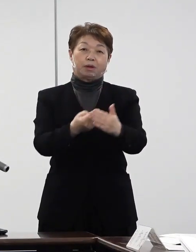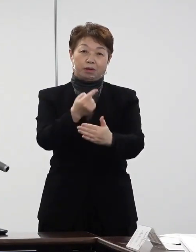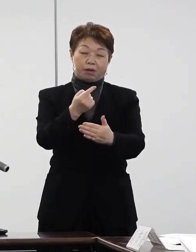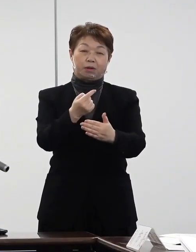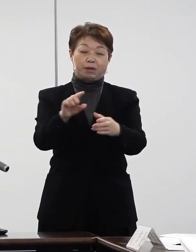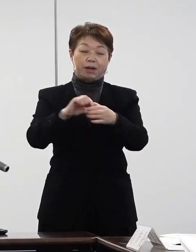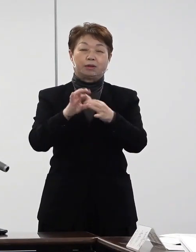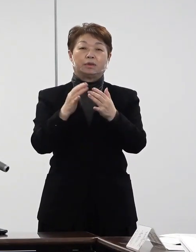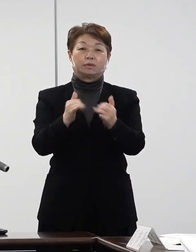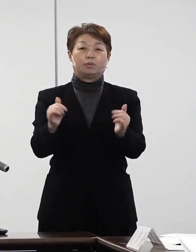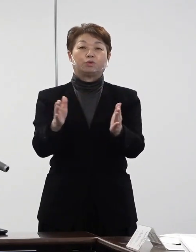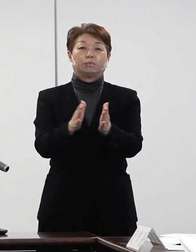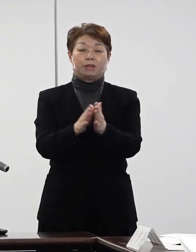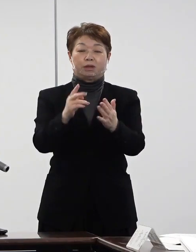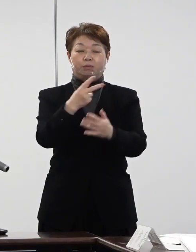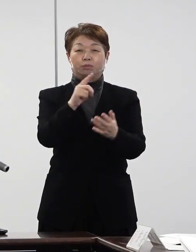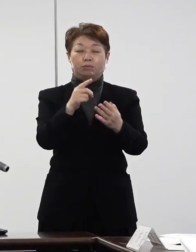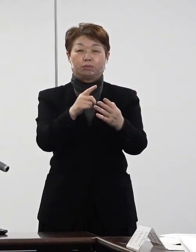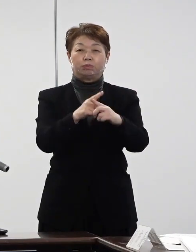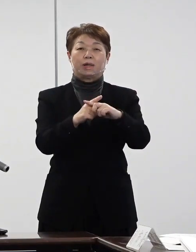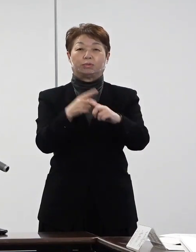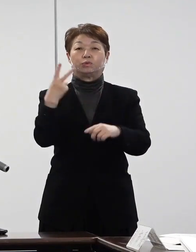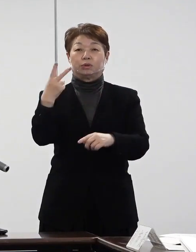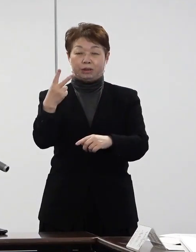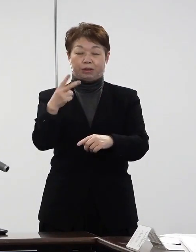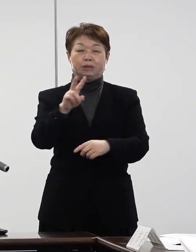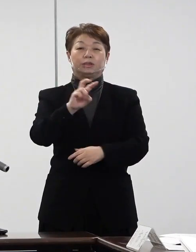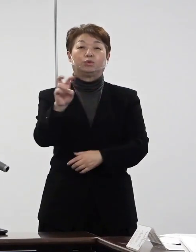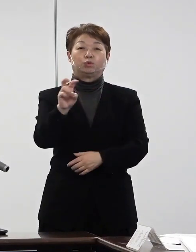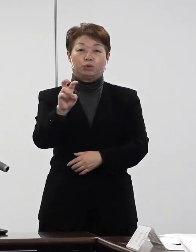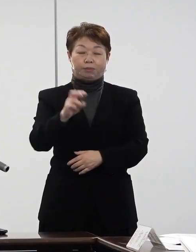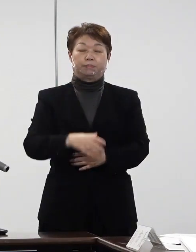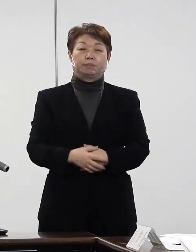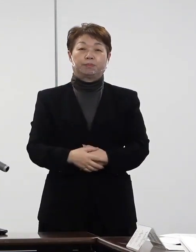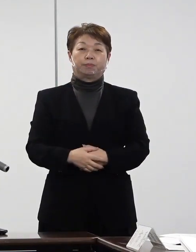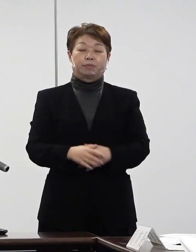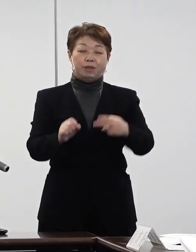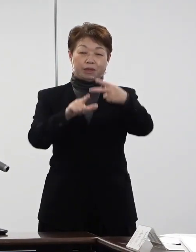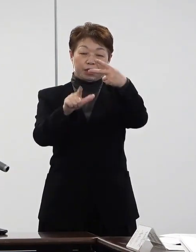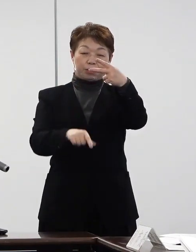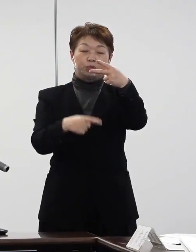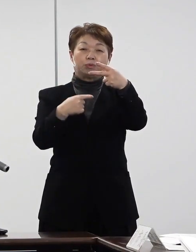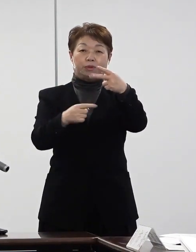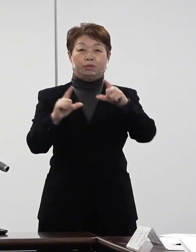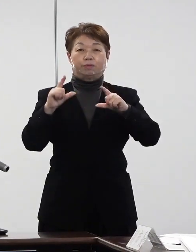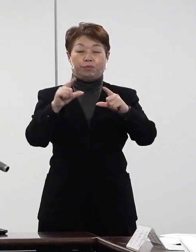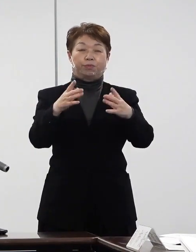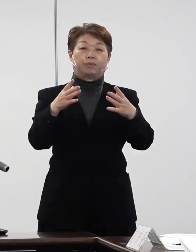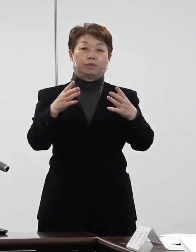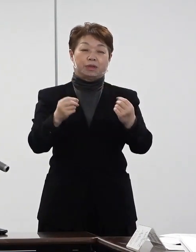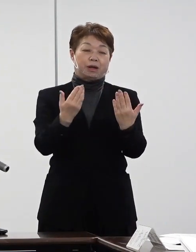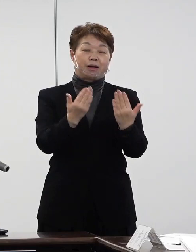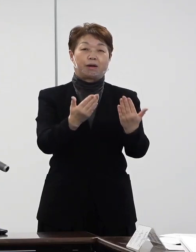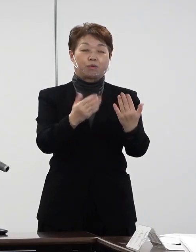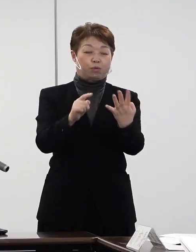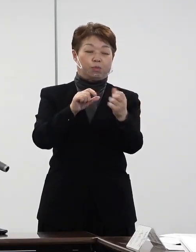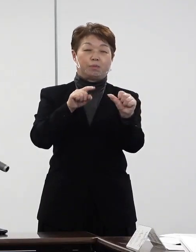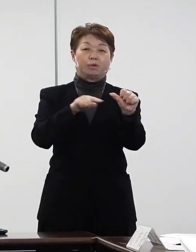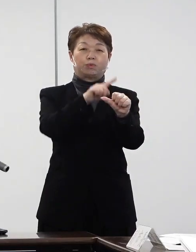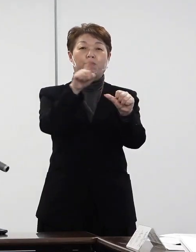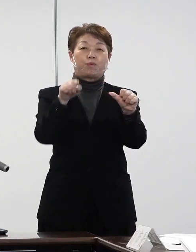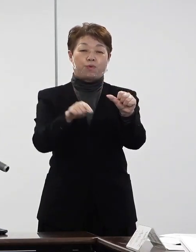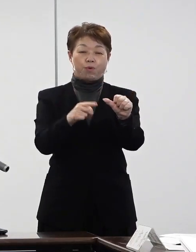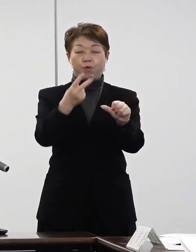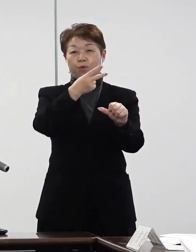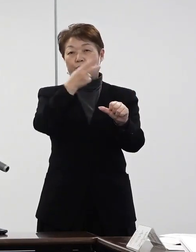の方を含め2名増加し20名、同じく2月1日公表の学校5高